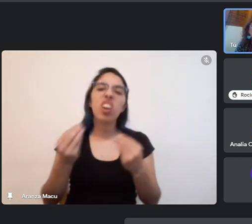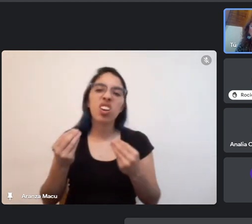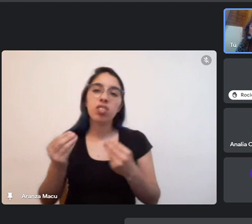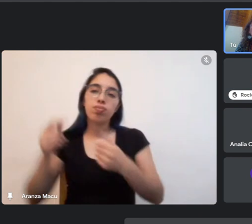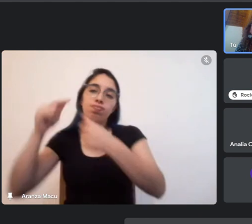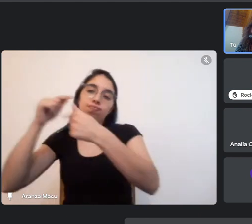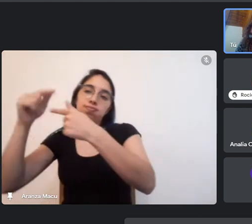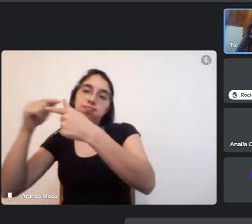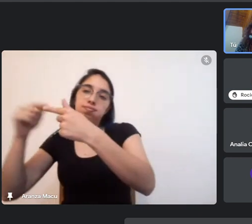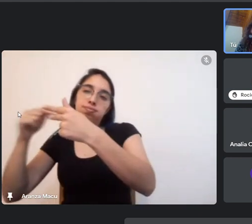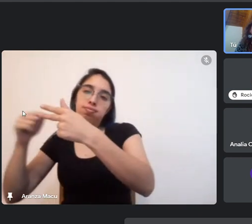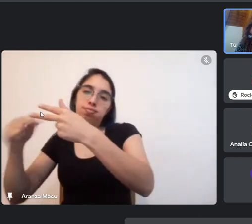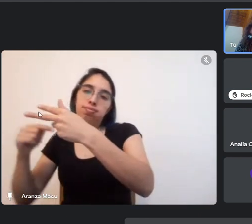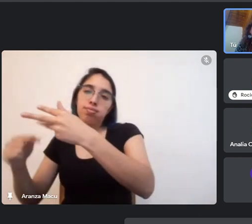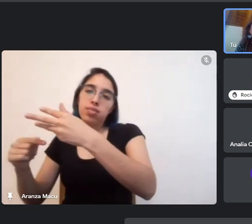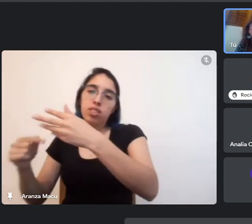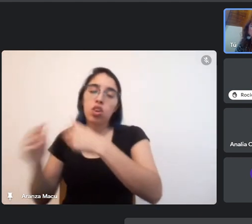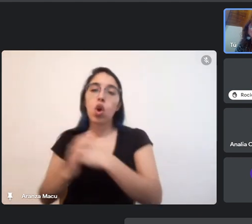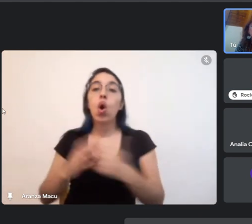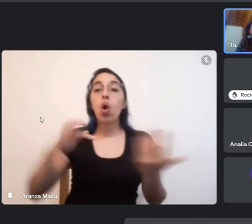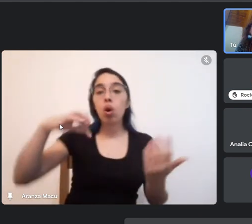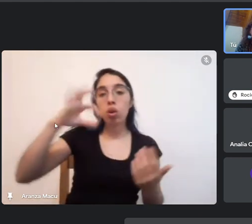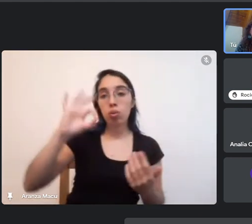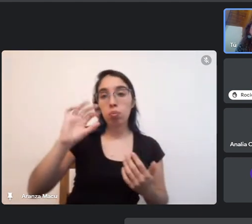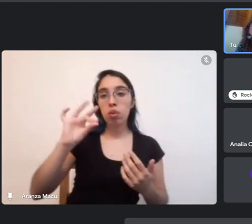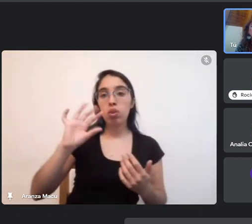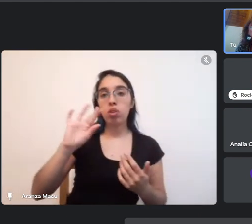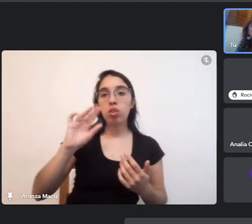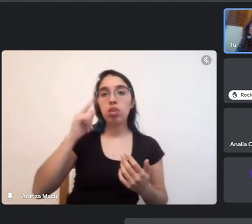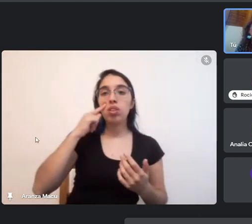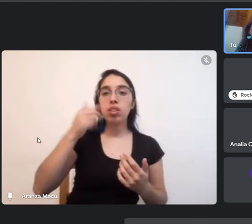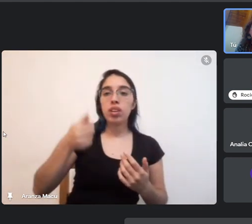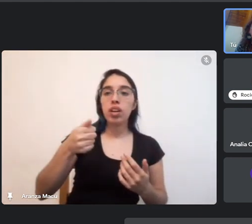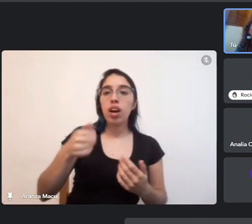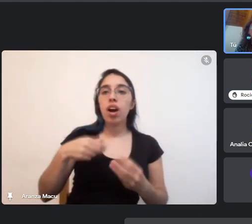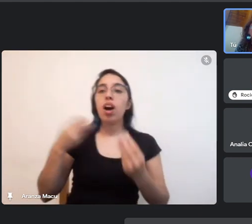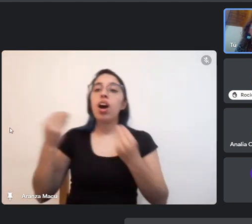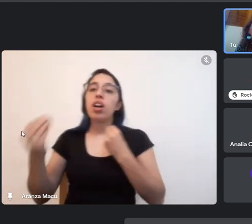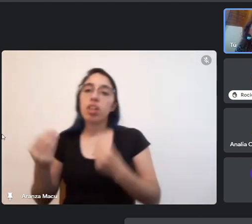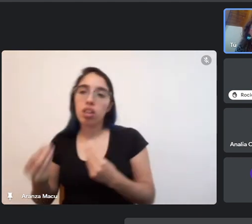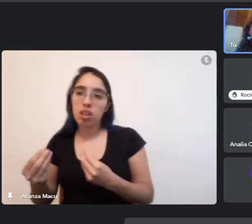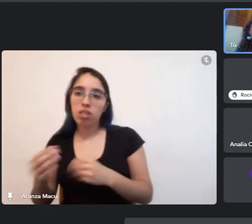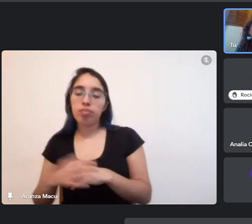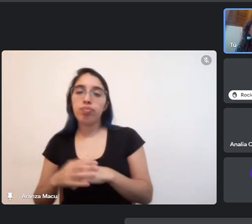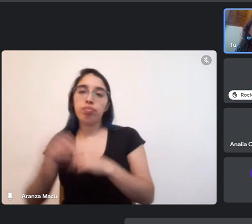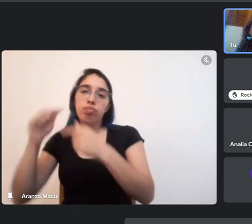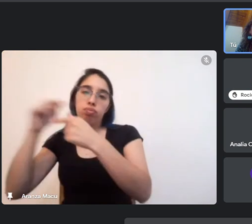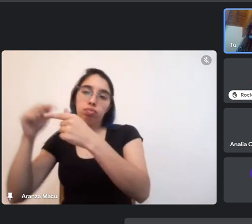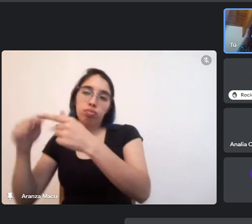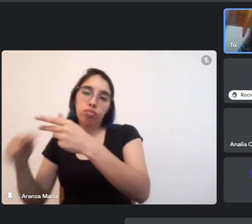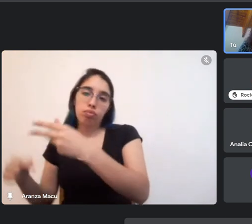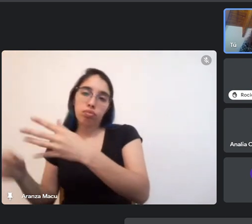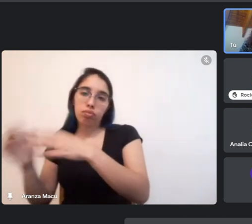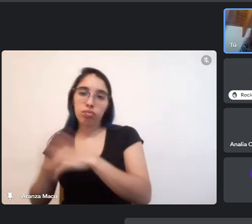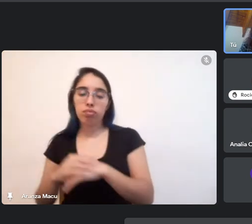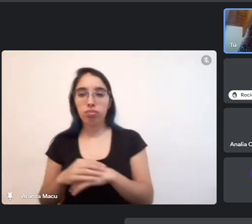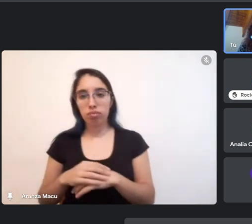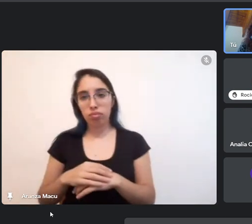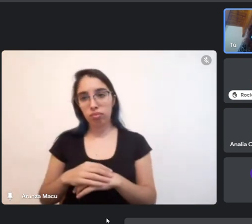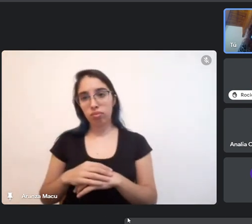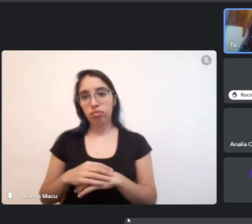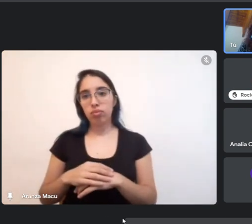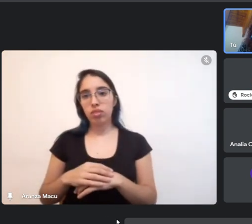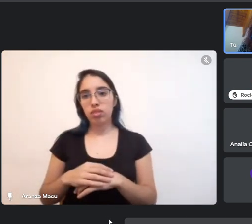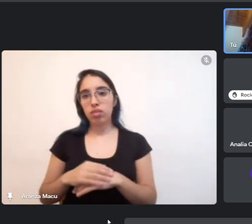o podría ocurrir, podría manifestarse, podría ofrecer, podría vivir, ¿sí? Depende de la oración, o